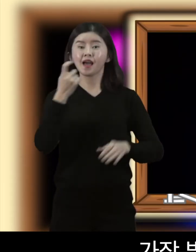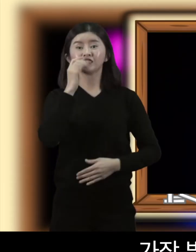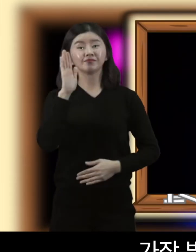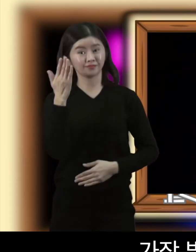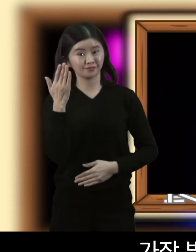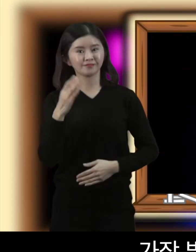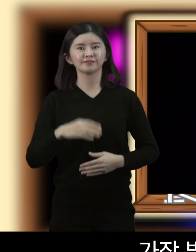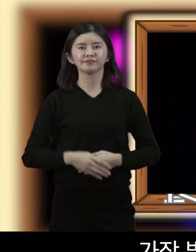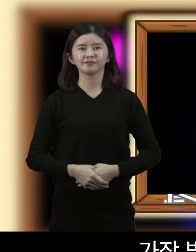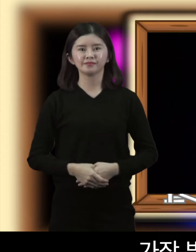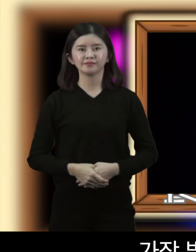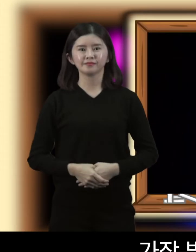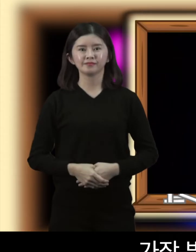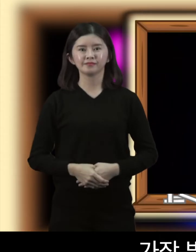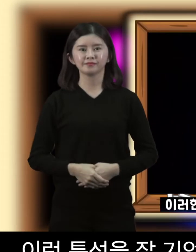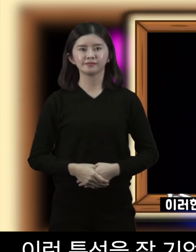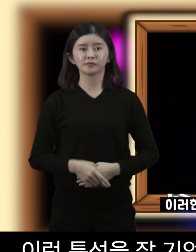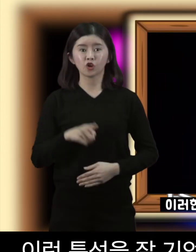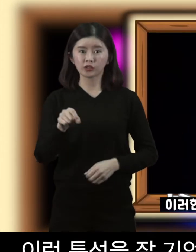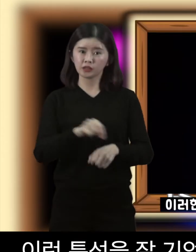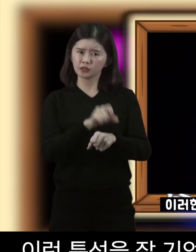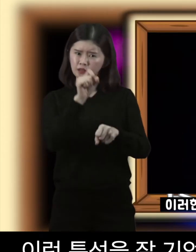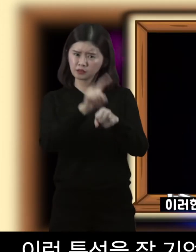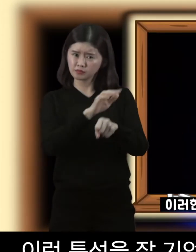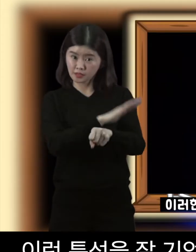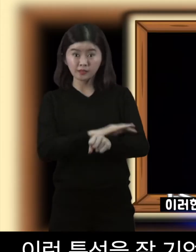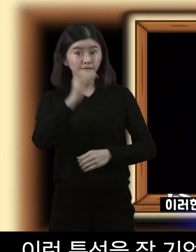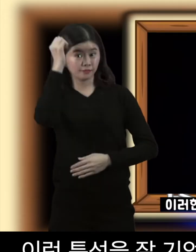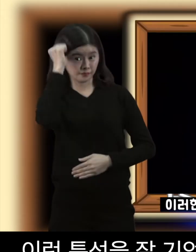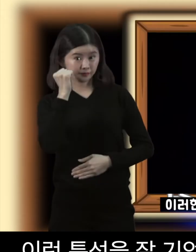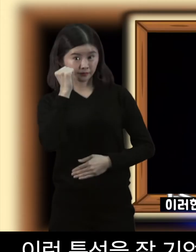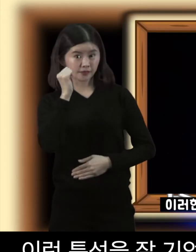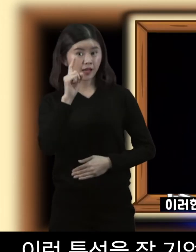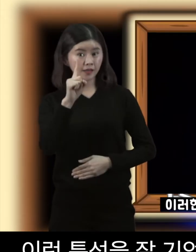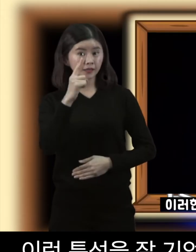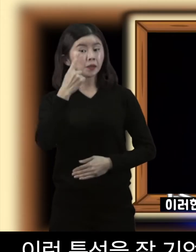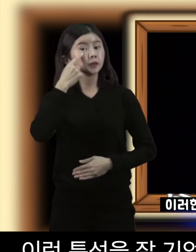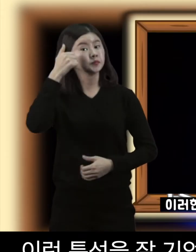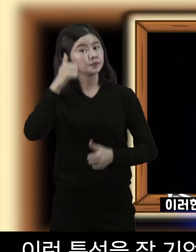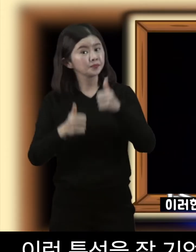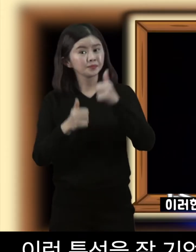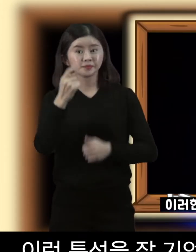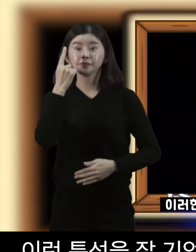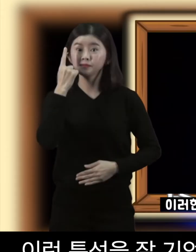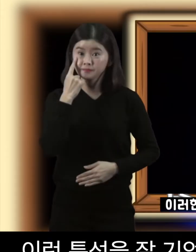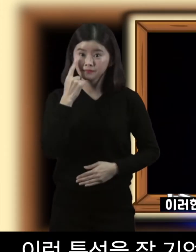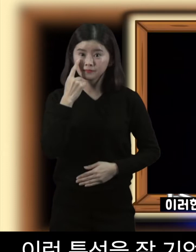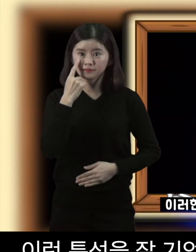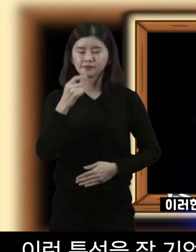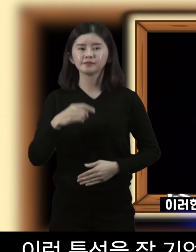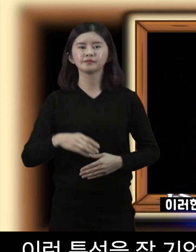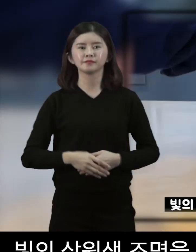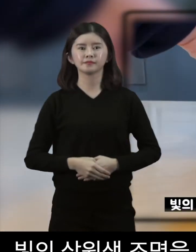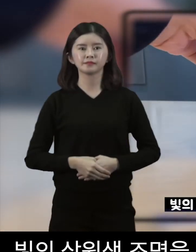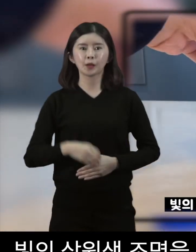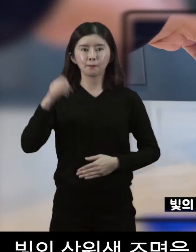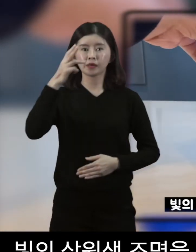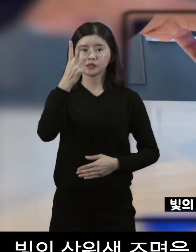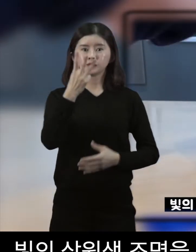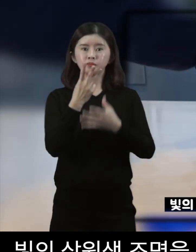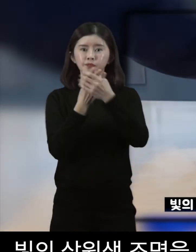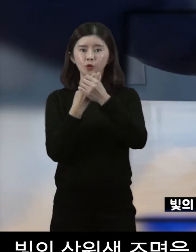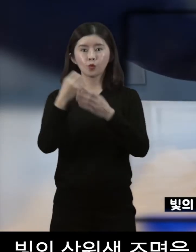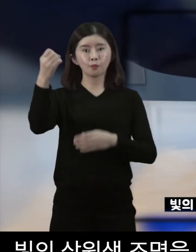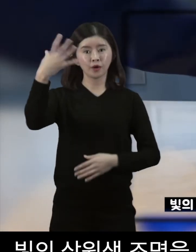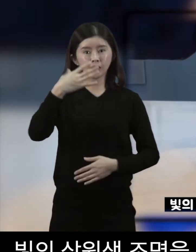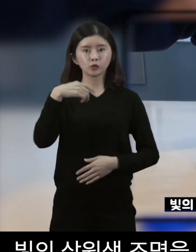하얀색이 됩니다 이러한 특성을 잘 기억하면서 한 가지 실험을 해볼게요 빛의